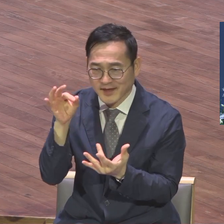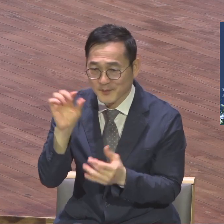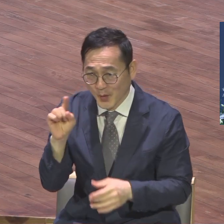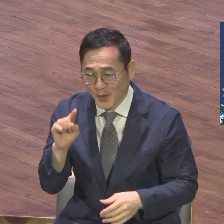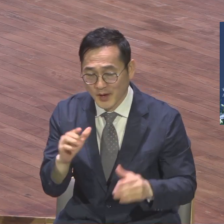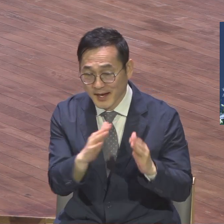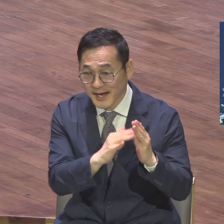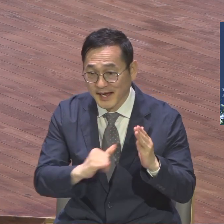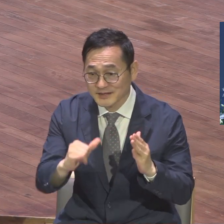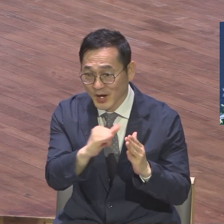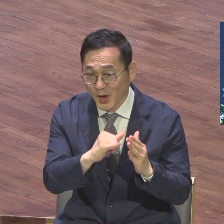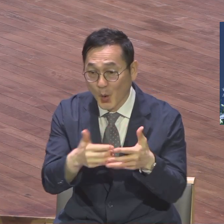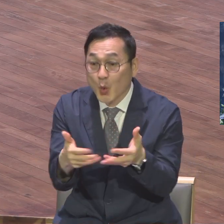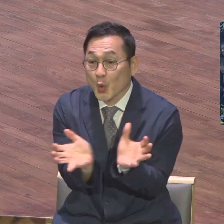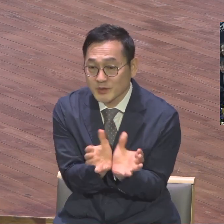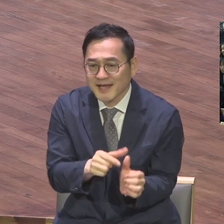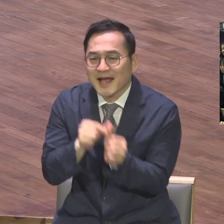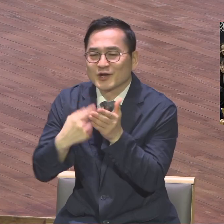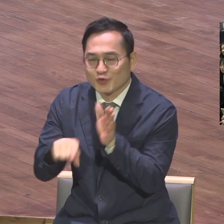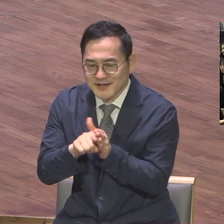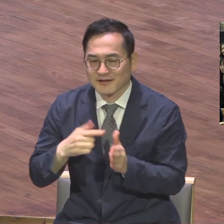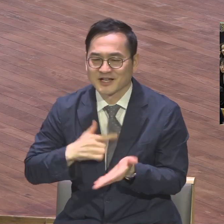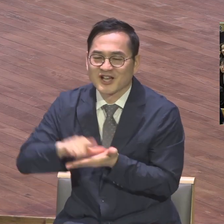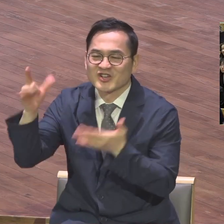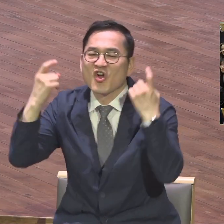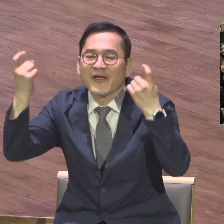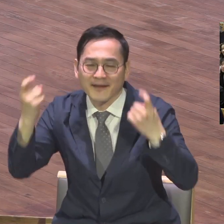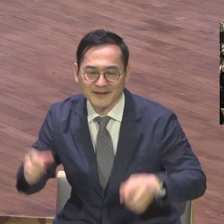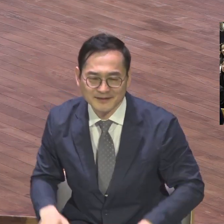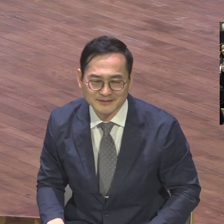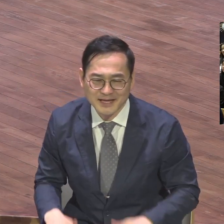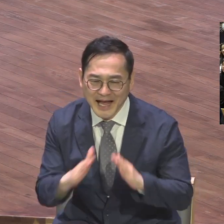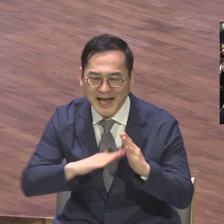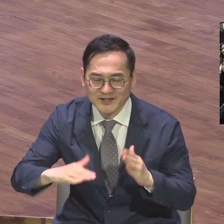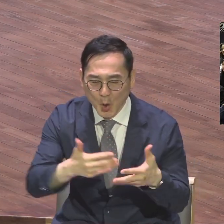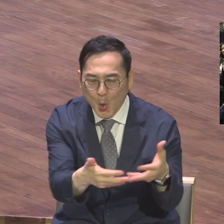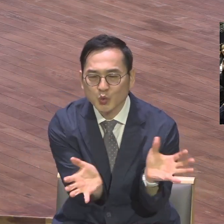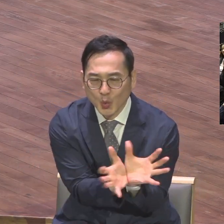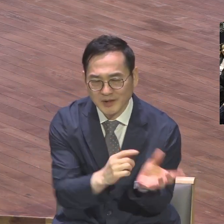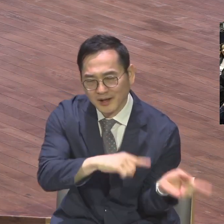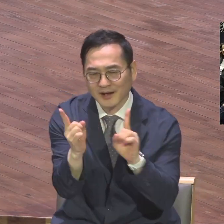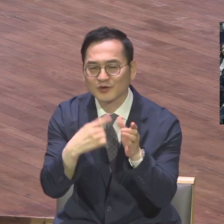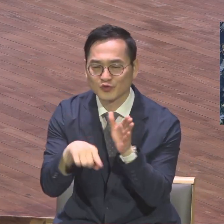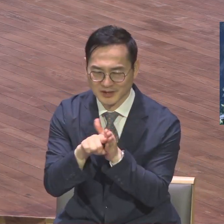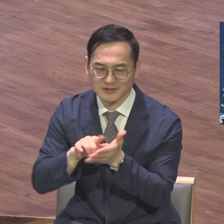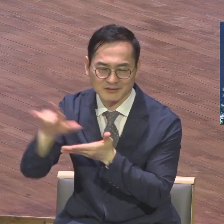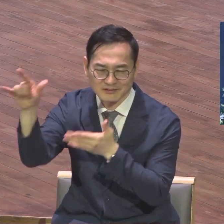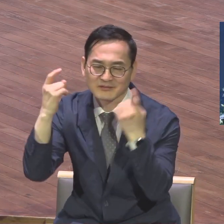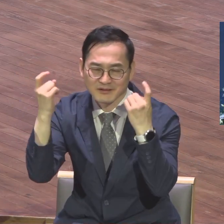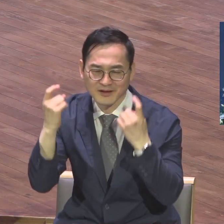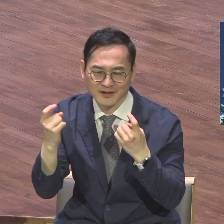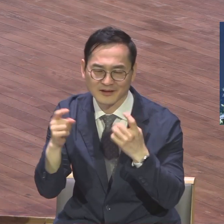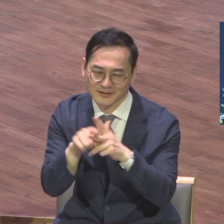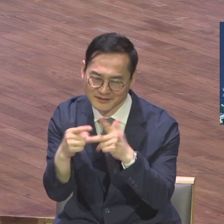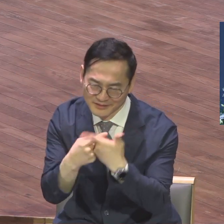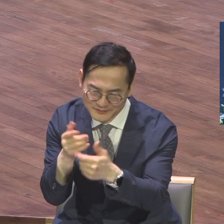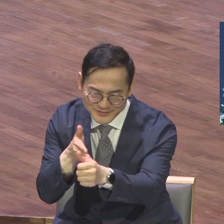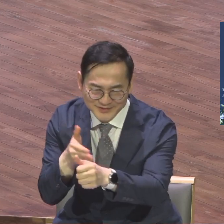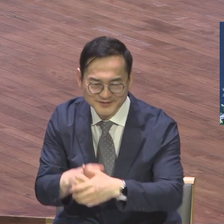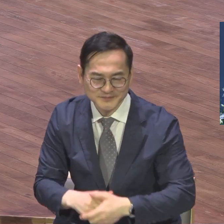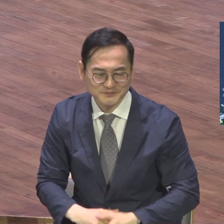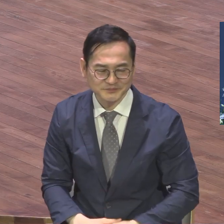살리는 선택을 한 것이다. 그렇게 이해해 주시기를 바랍니다. 하나님께서 친히 세우신 두 기관이